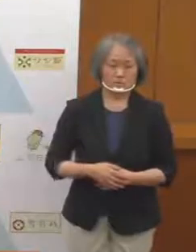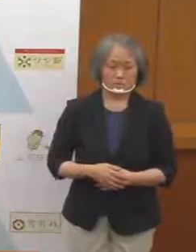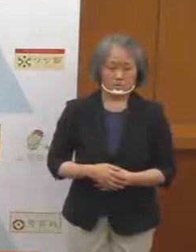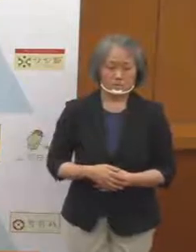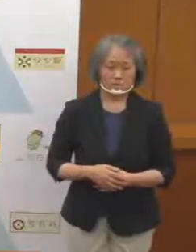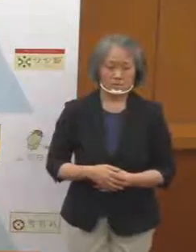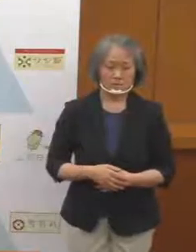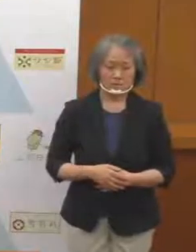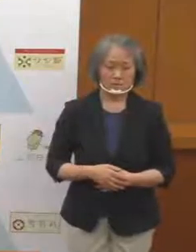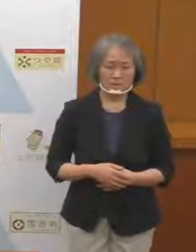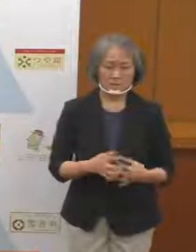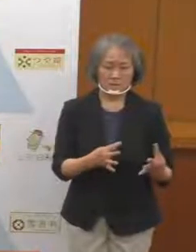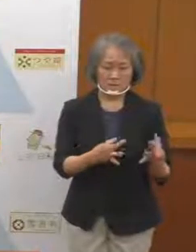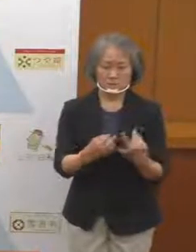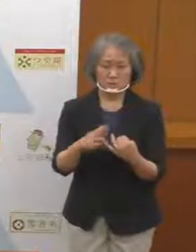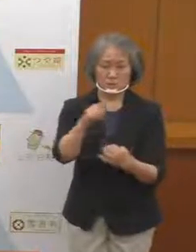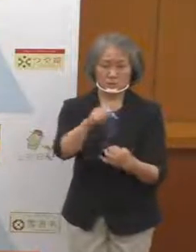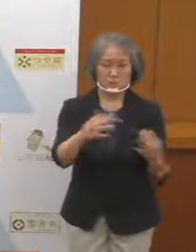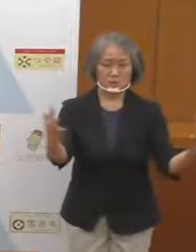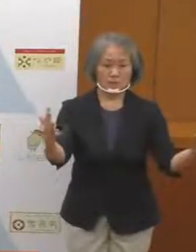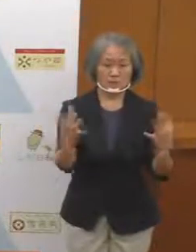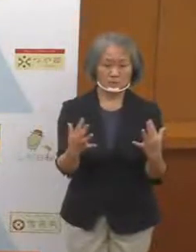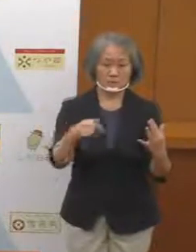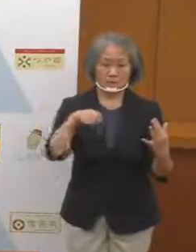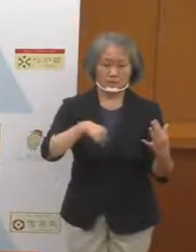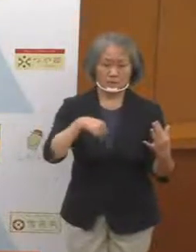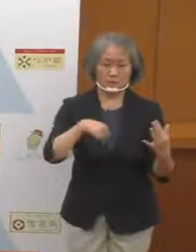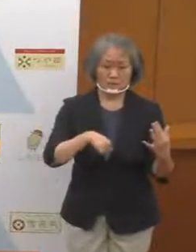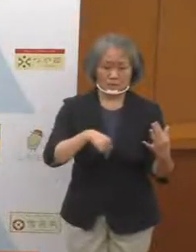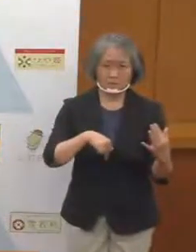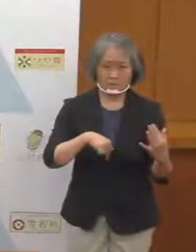たくさんの方が集まった中でですねあの